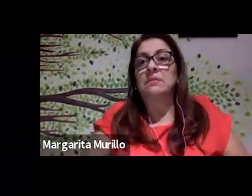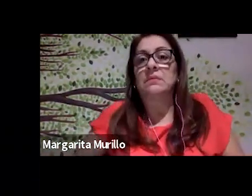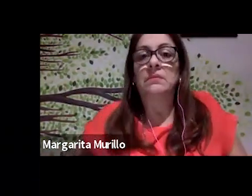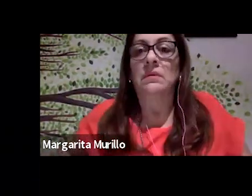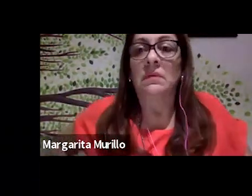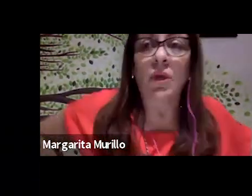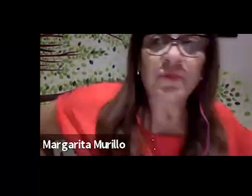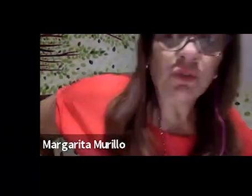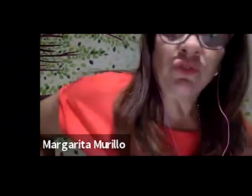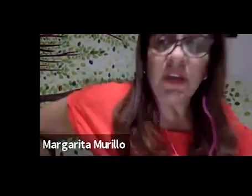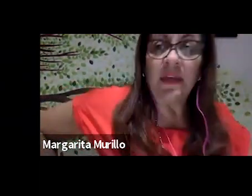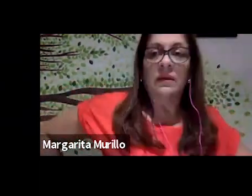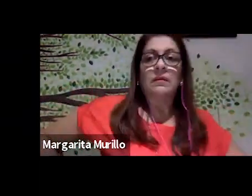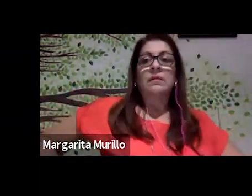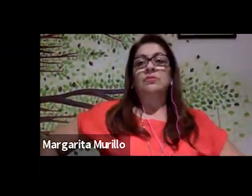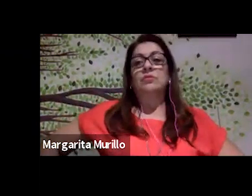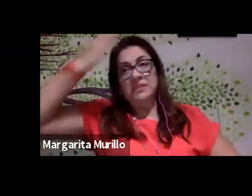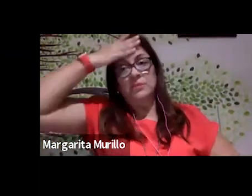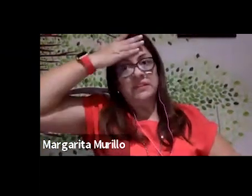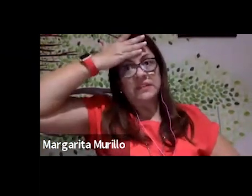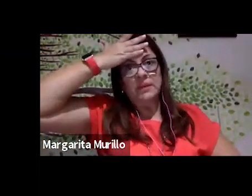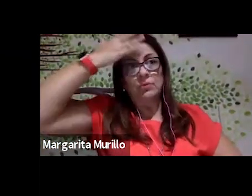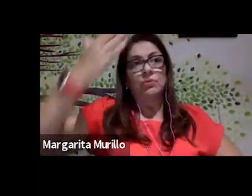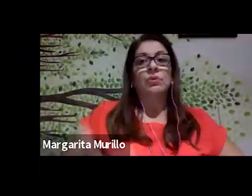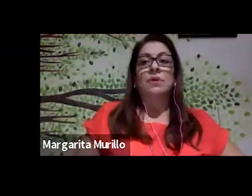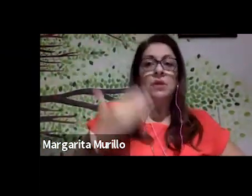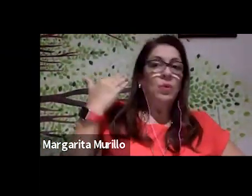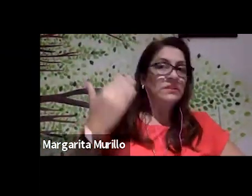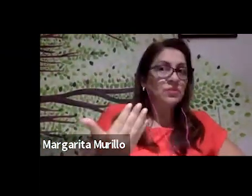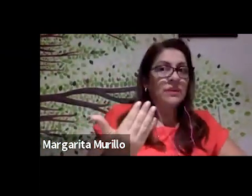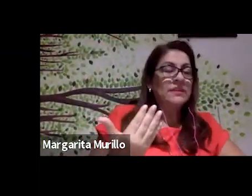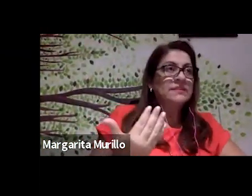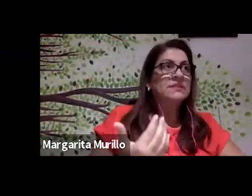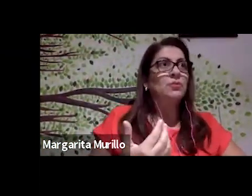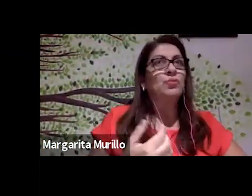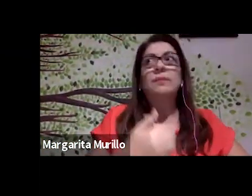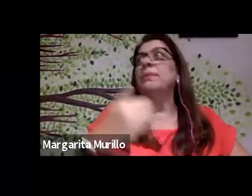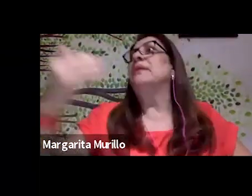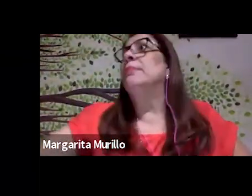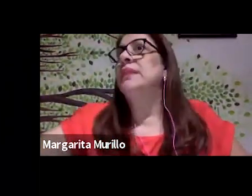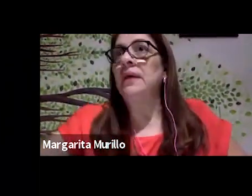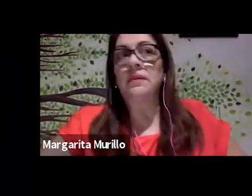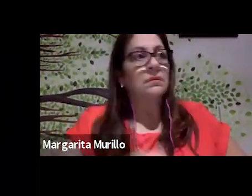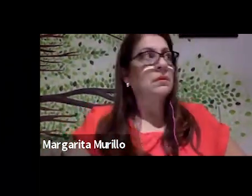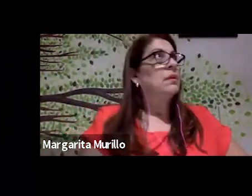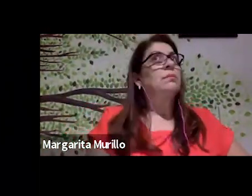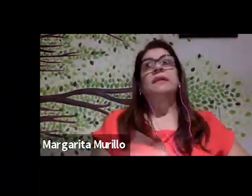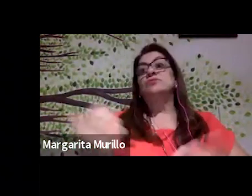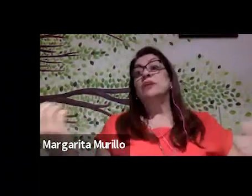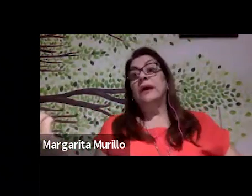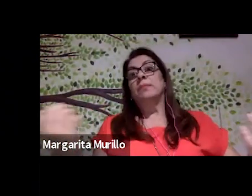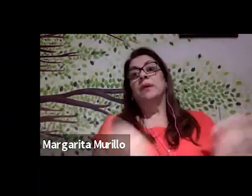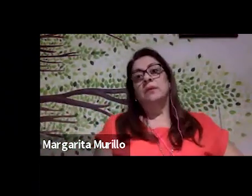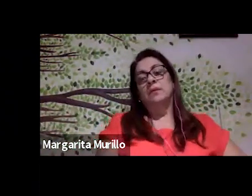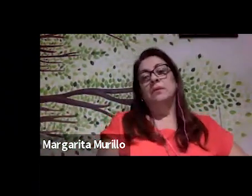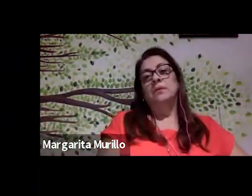pantalla qué opción nos queda entonces imagínense cómo está el cerebro Cuántas horas de estas yo pude para caminar para